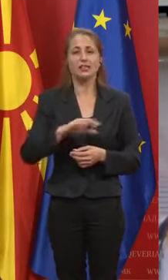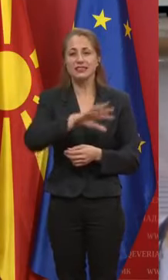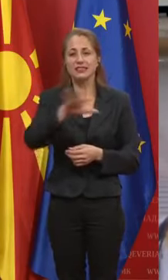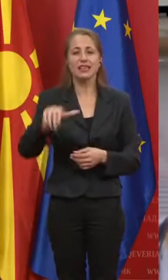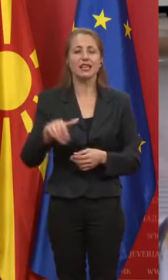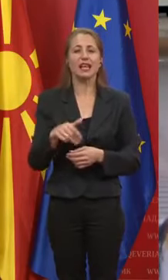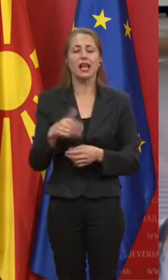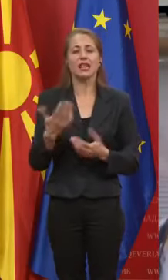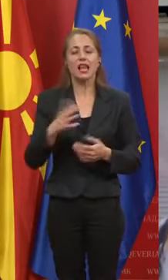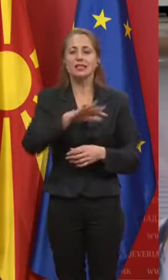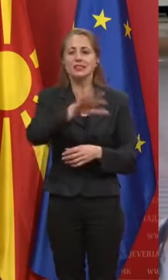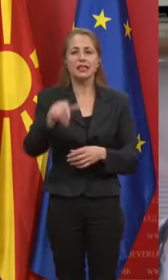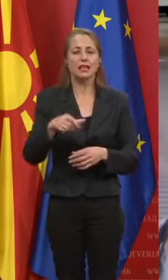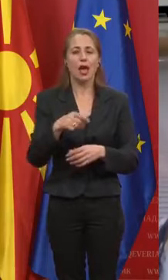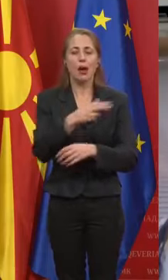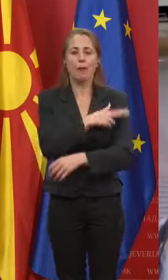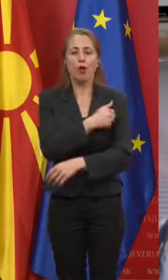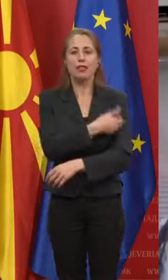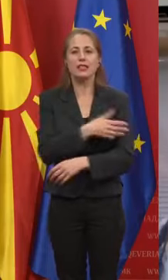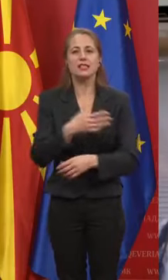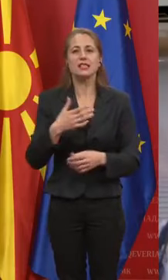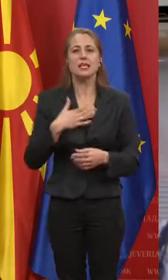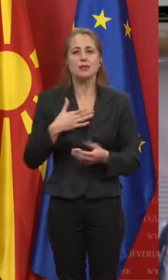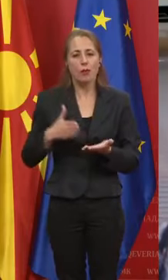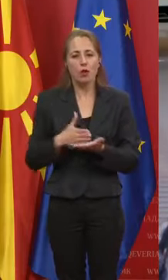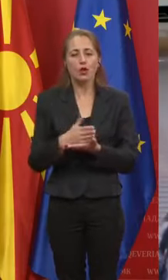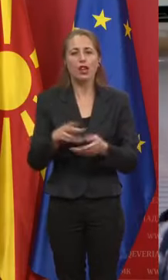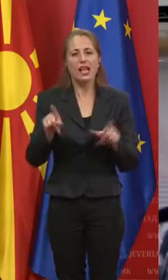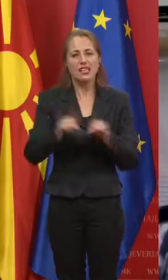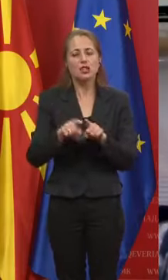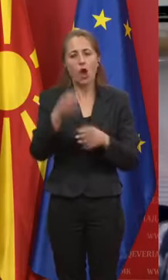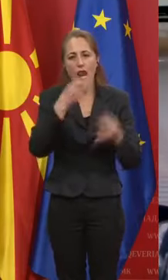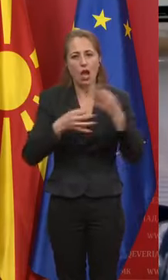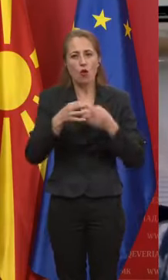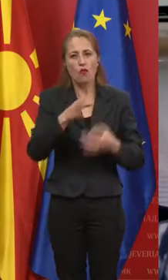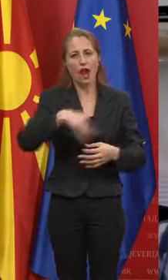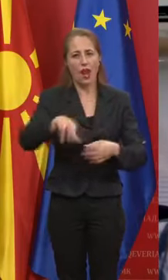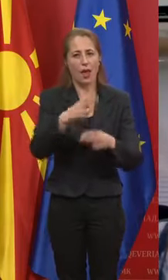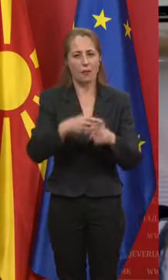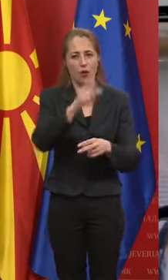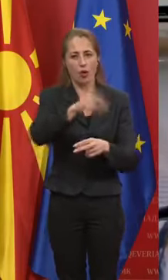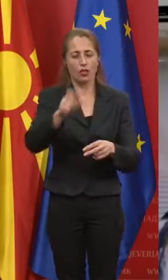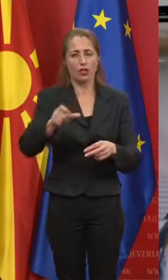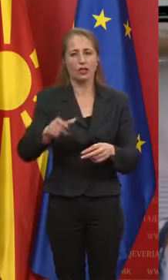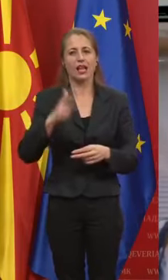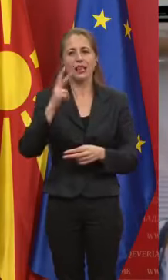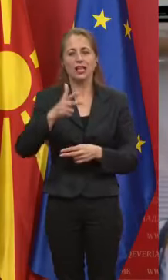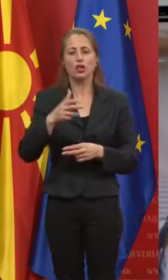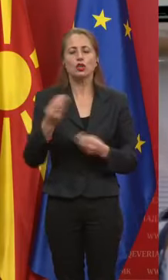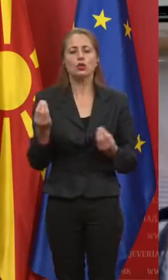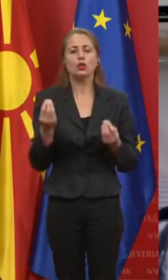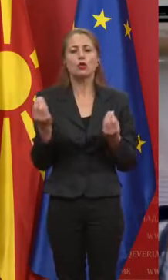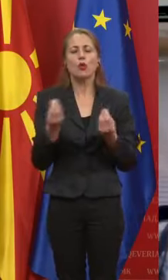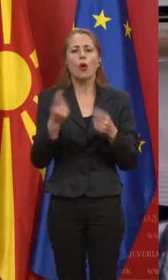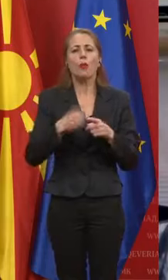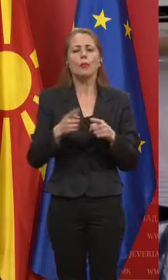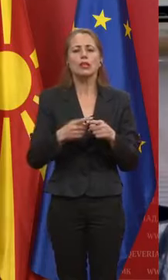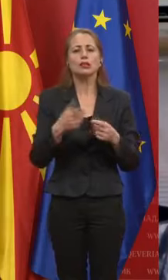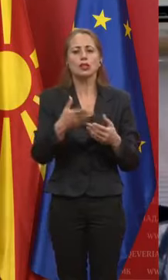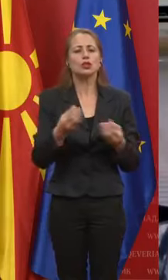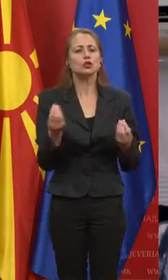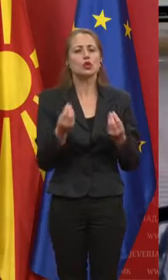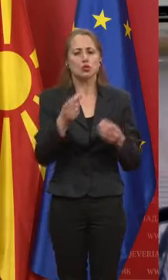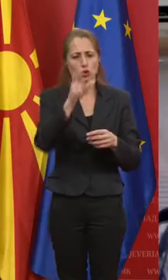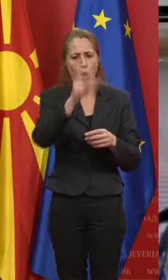ист протокол за лекување на пациентите? И последното прашање е што е оно што ги провоцира пациентите да ги напаѓаат